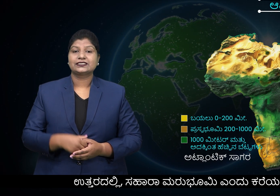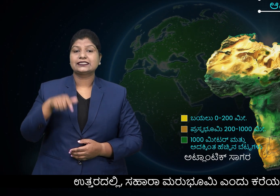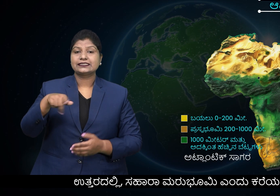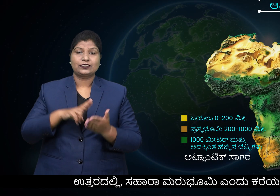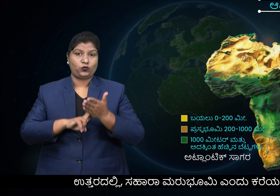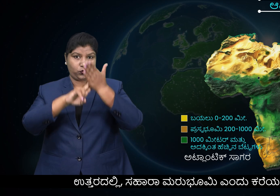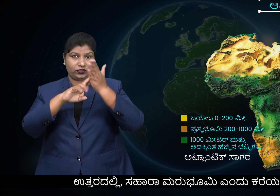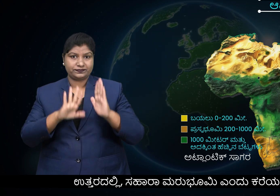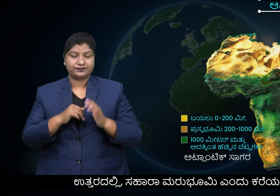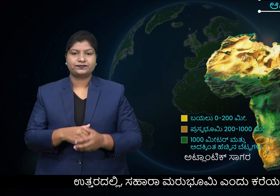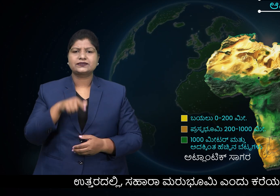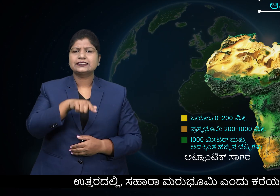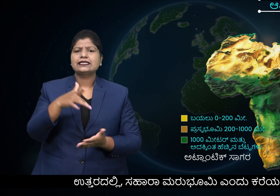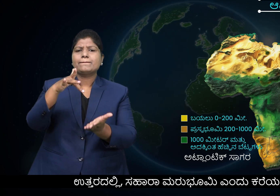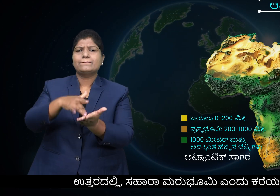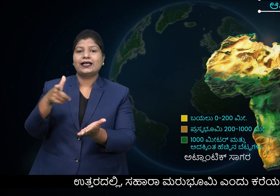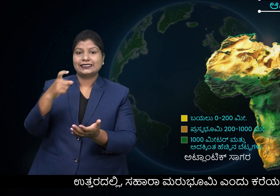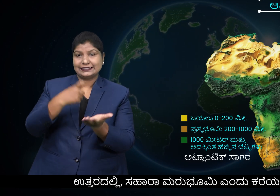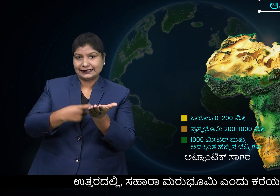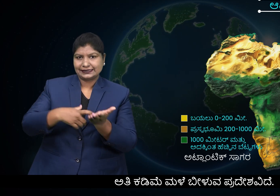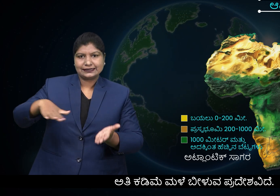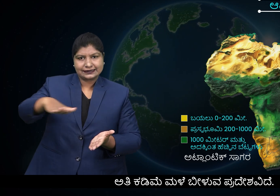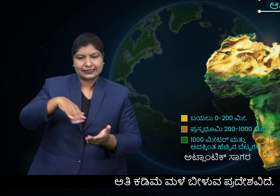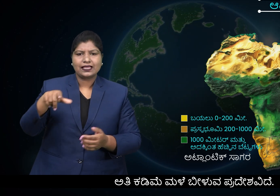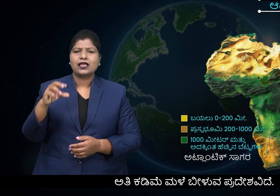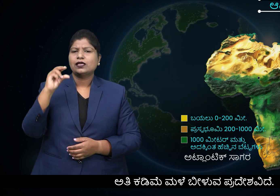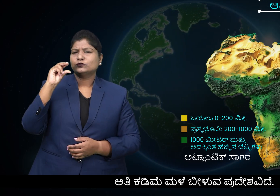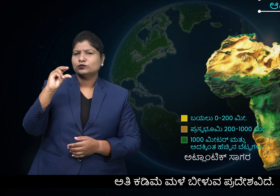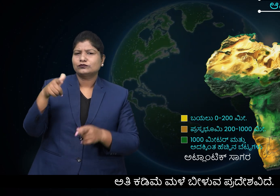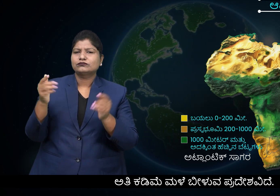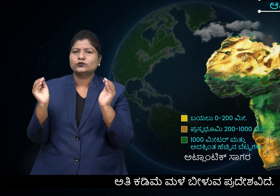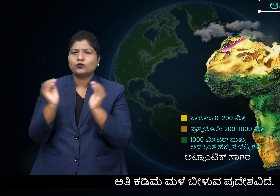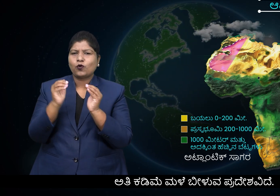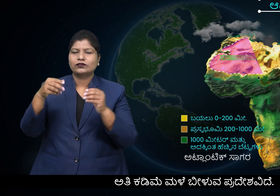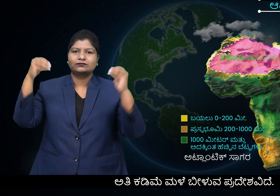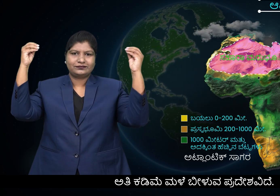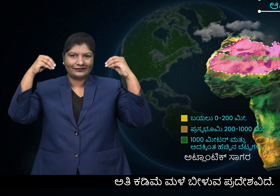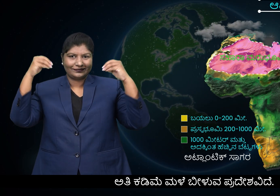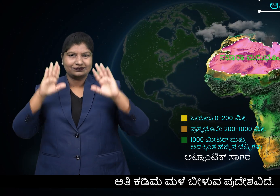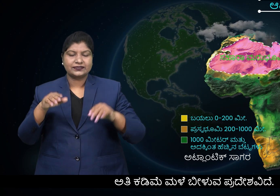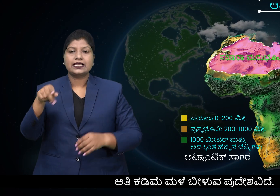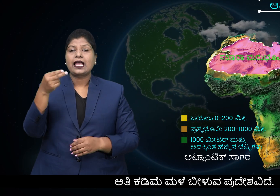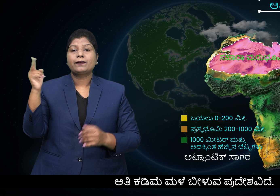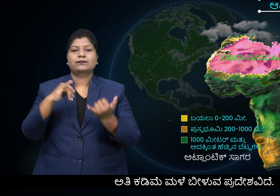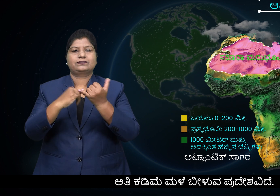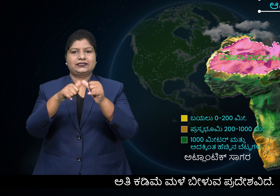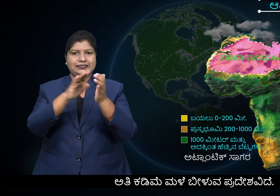ಉತ್ತರದಲ್ಲಿ ಸಹಾರಾ ಮರುಭೂಮಿ ಎಂದು ಕರೆಯಲ್ಪಡುವ ಅತಿ ಕಡಿಮೆ ಮಳೆ ಬೀಳುವ ಪ್ರದೇಶವಿದೆ.